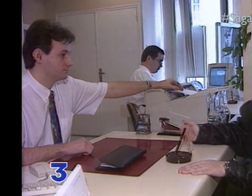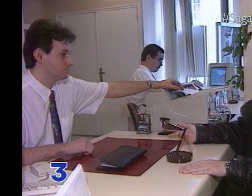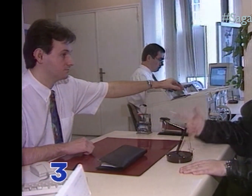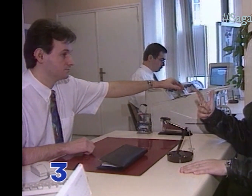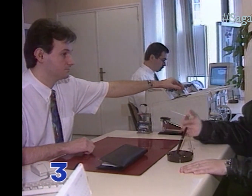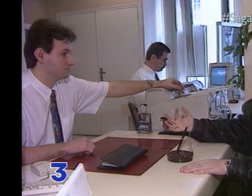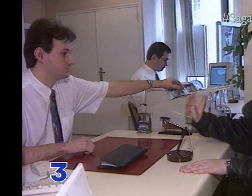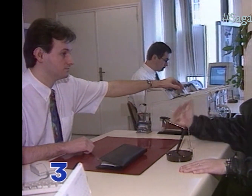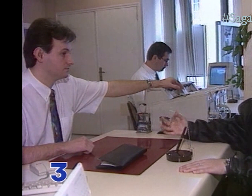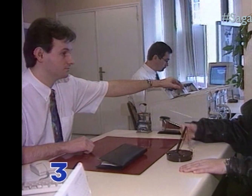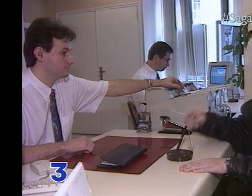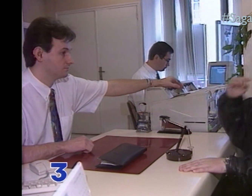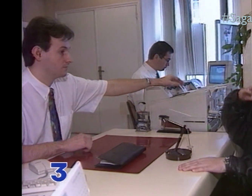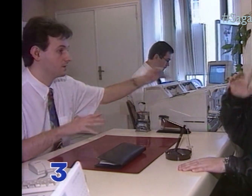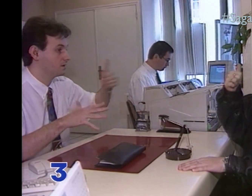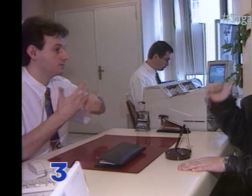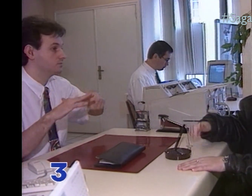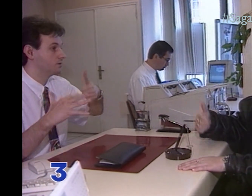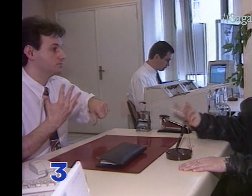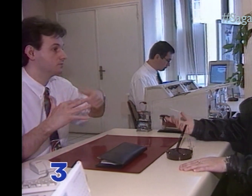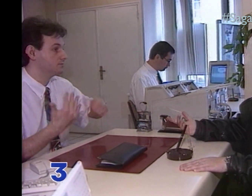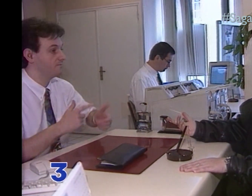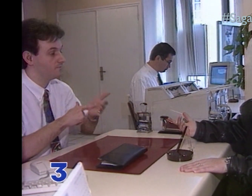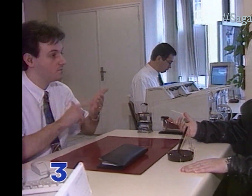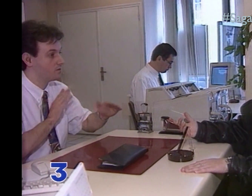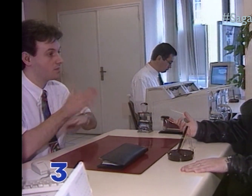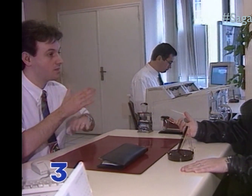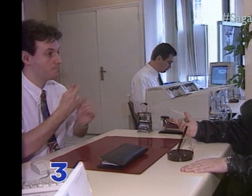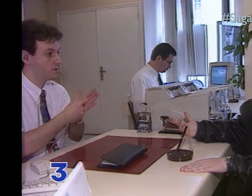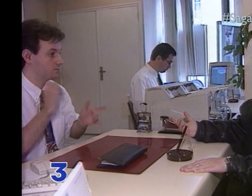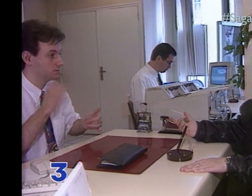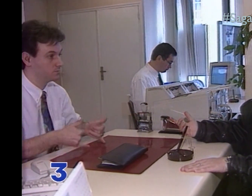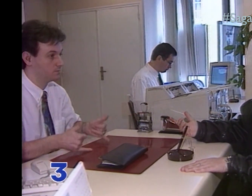seulement toutes les deux semaines ? Tous les 15 jours, mais vous pouvez à tout moment en retirer ici.